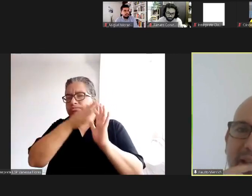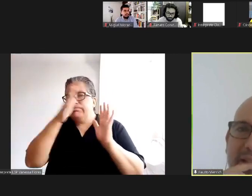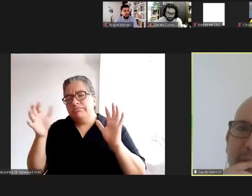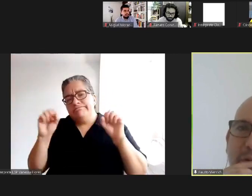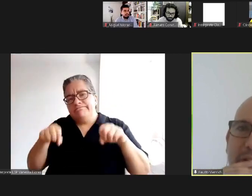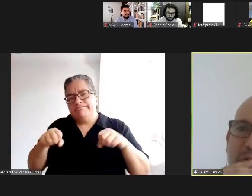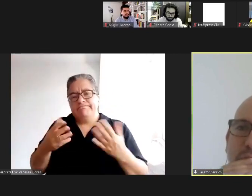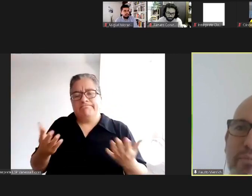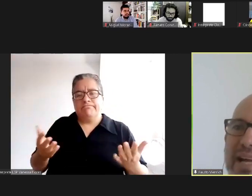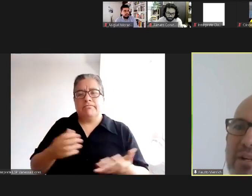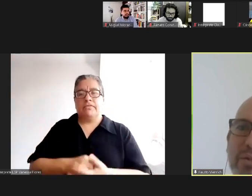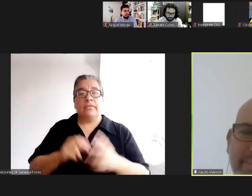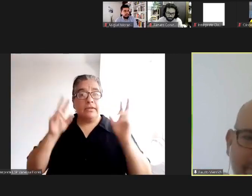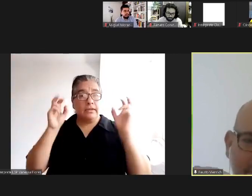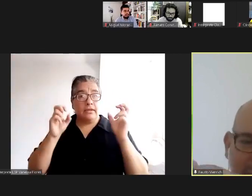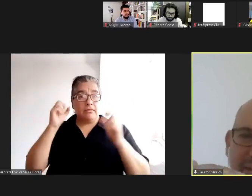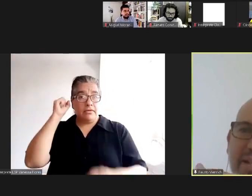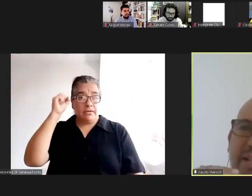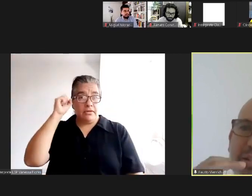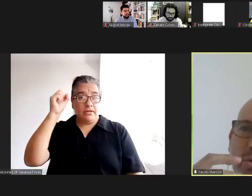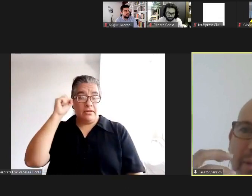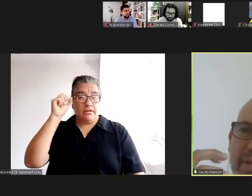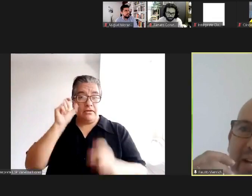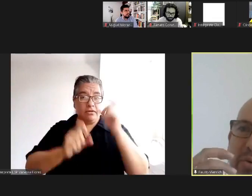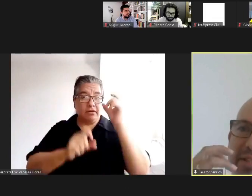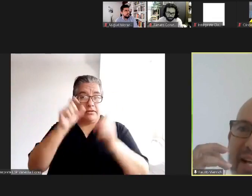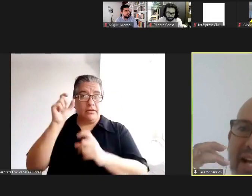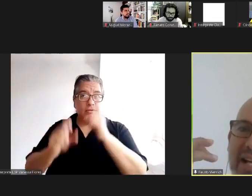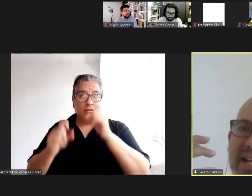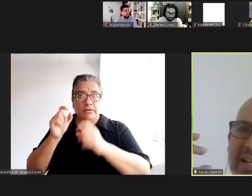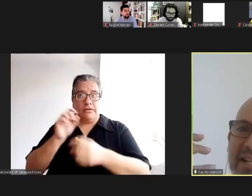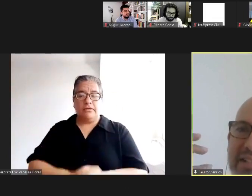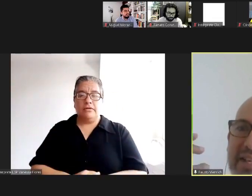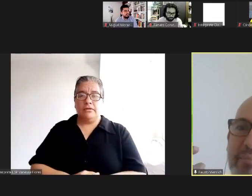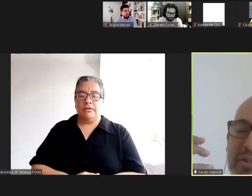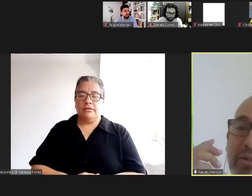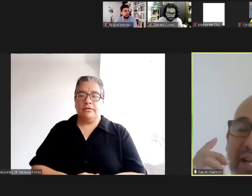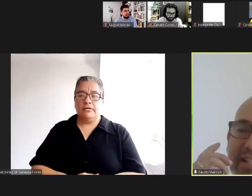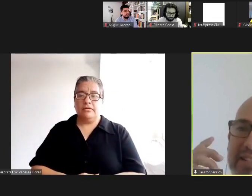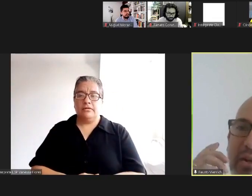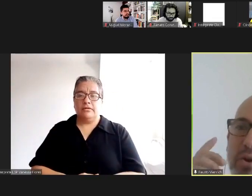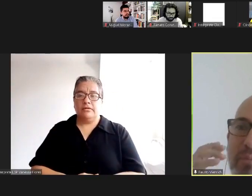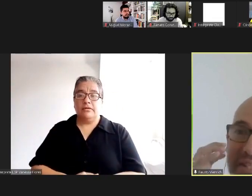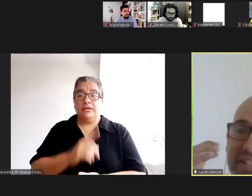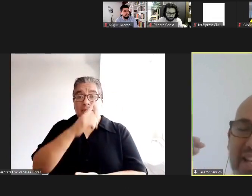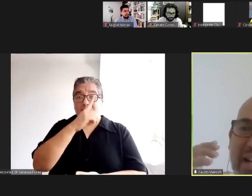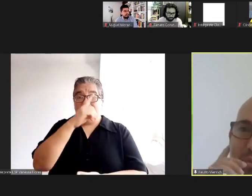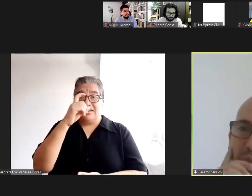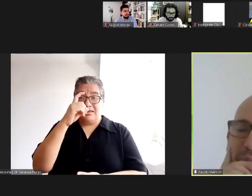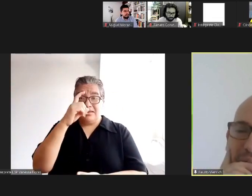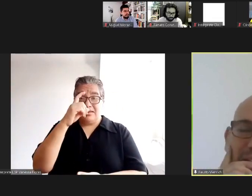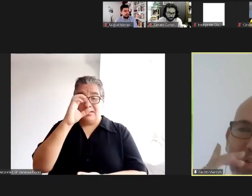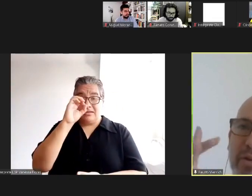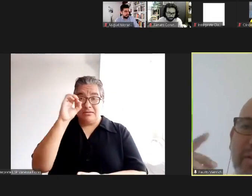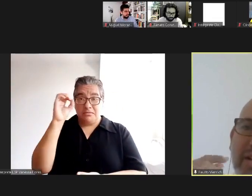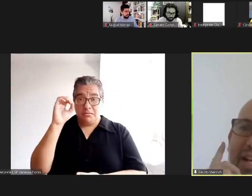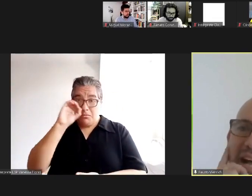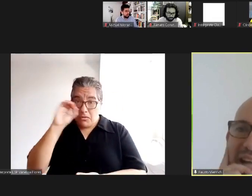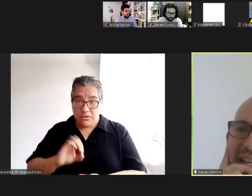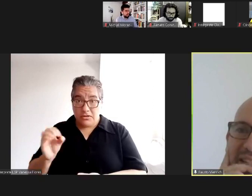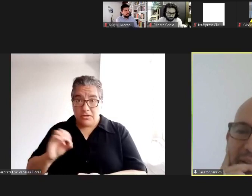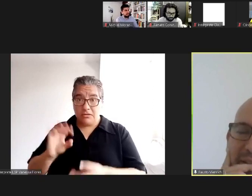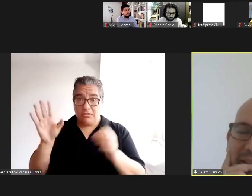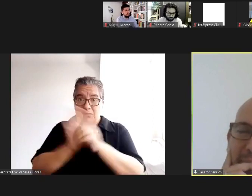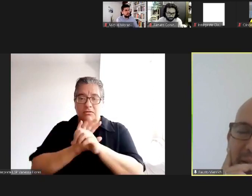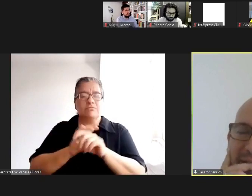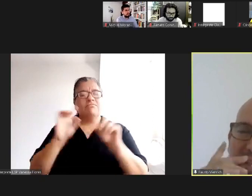evidentemente que el tema de los derechos humanos todavía no está 100% garantizado como quisiéramos, ¿no? Me refiero a